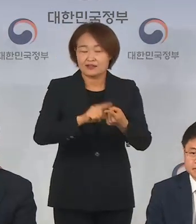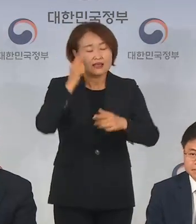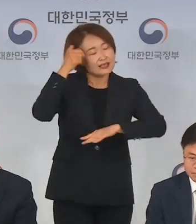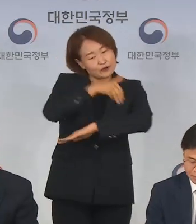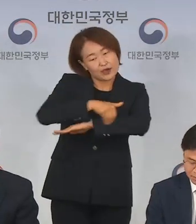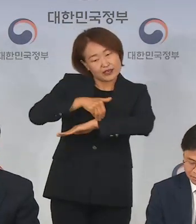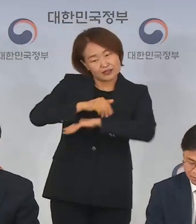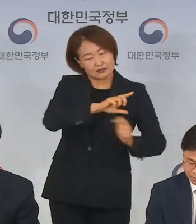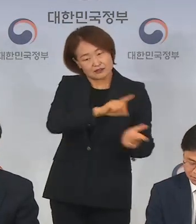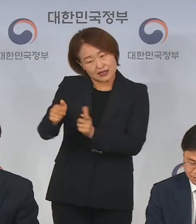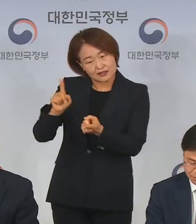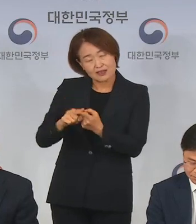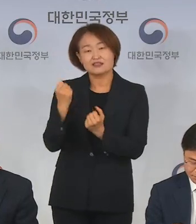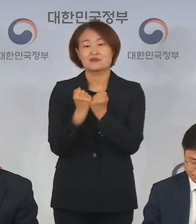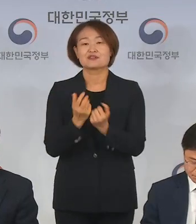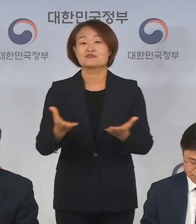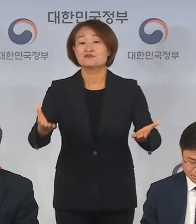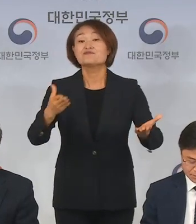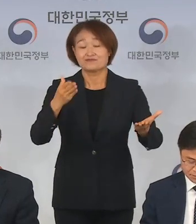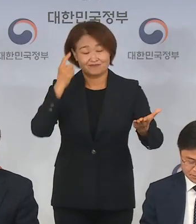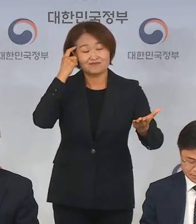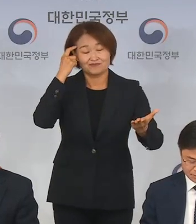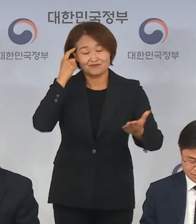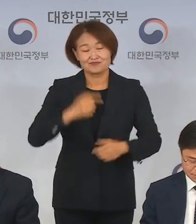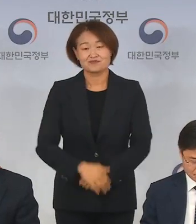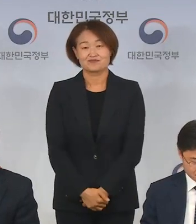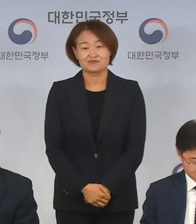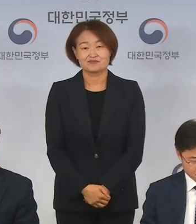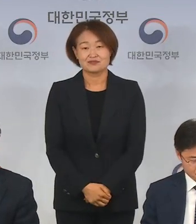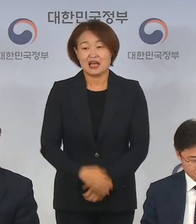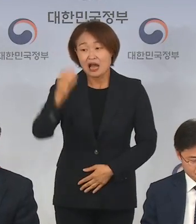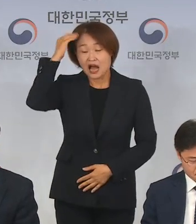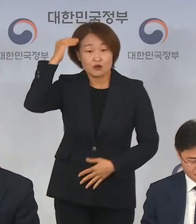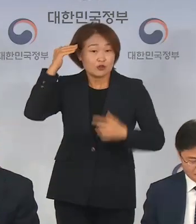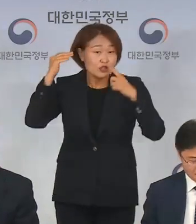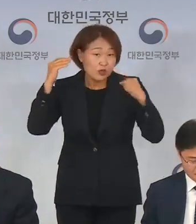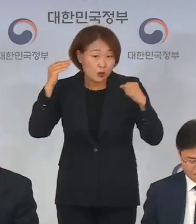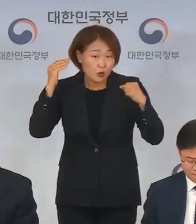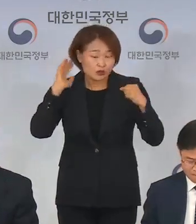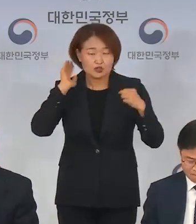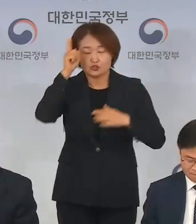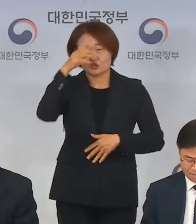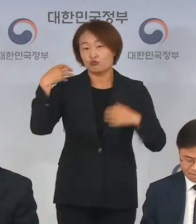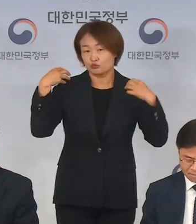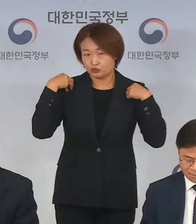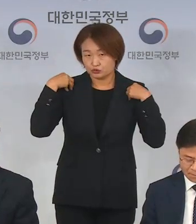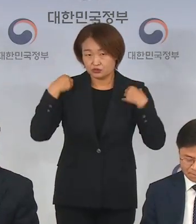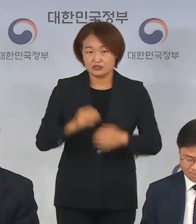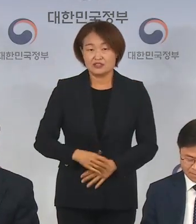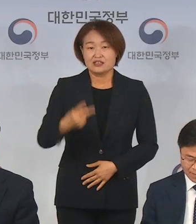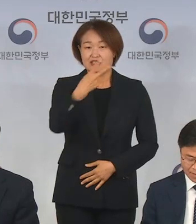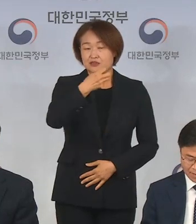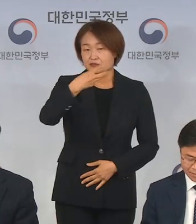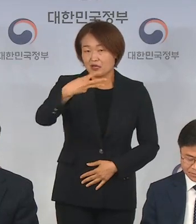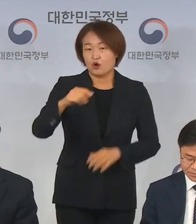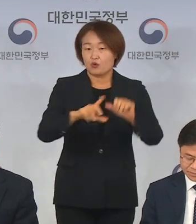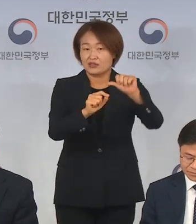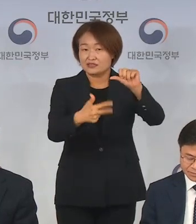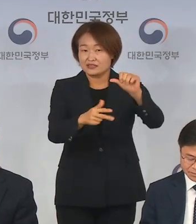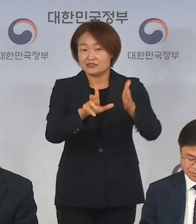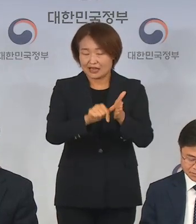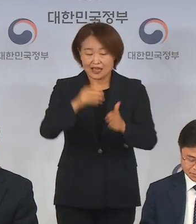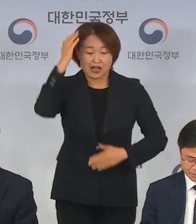계획에 대해서 설명드리도록 하겠습니다. 한일 양국 정부는 23년 5월 7일